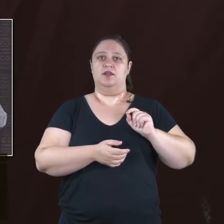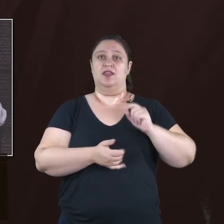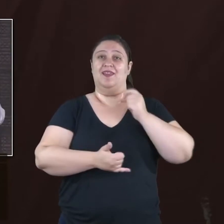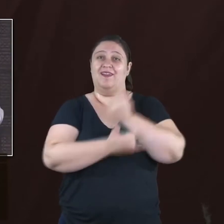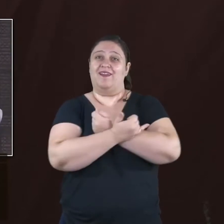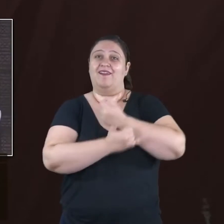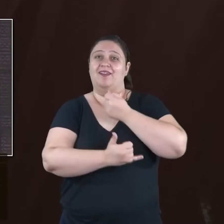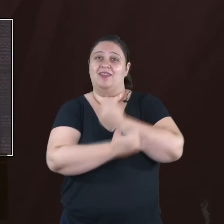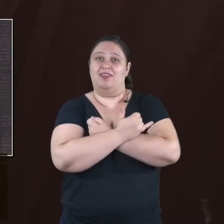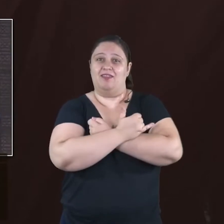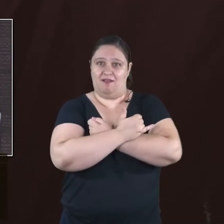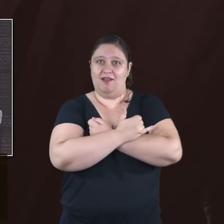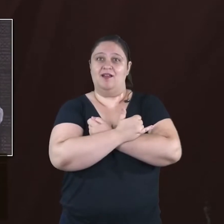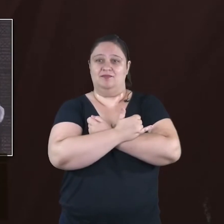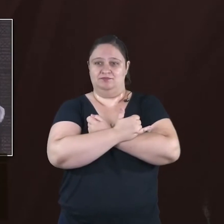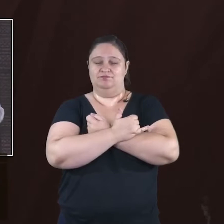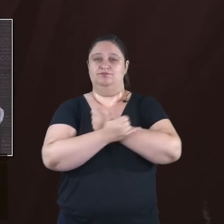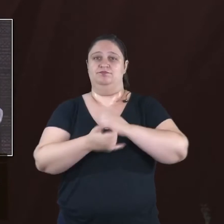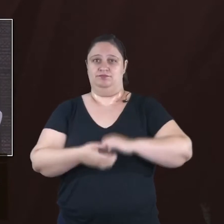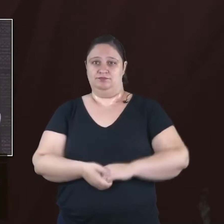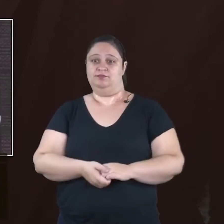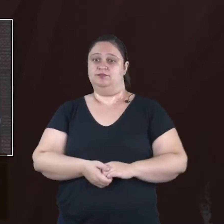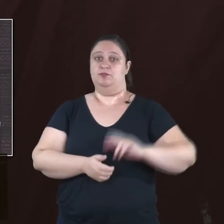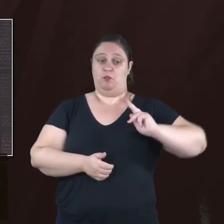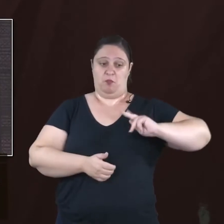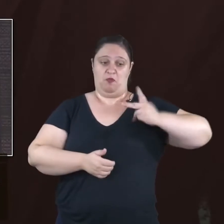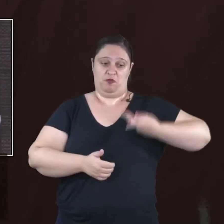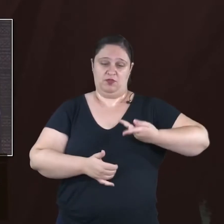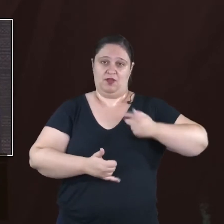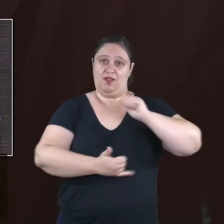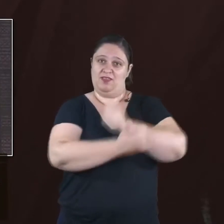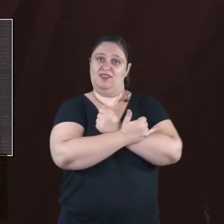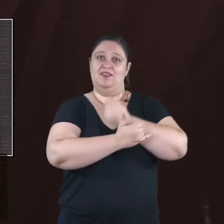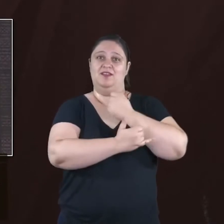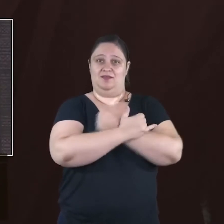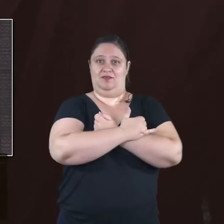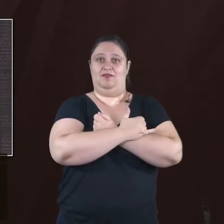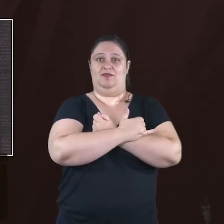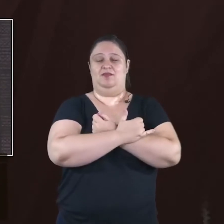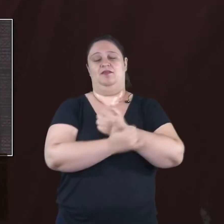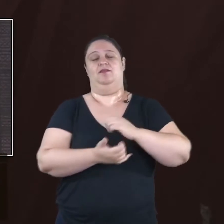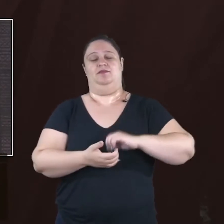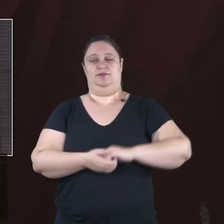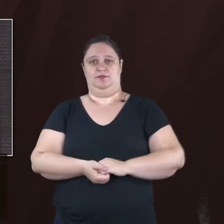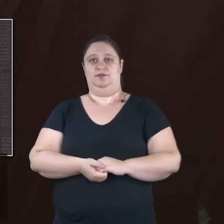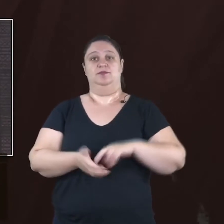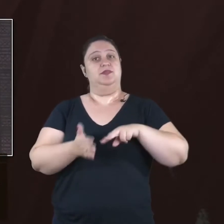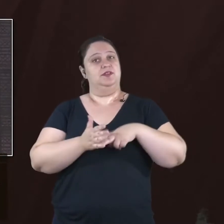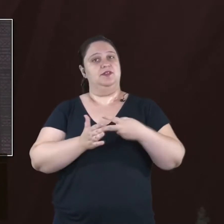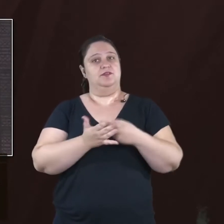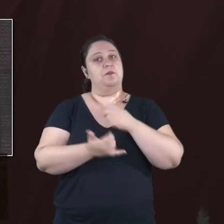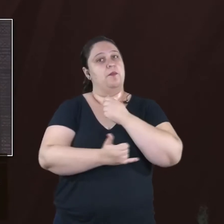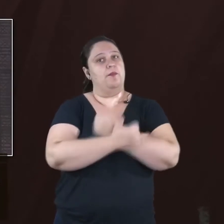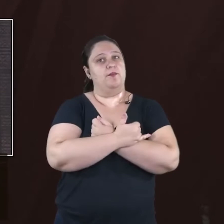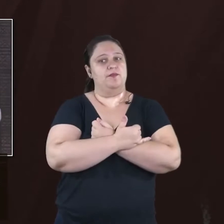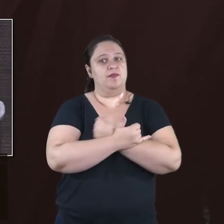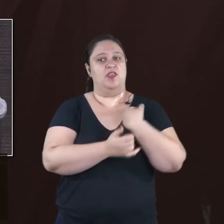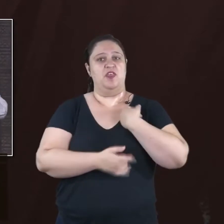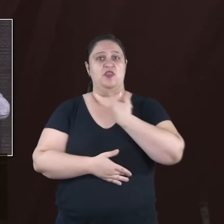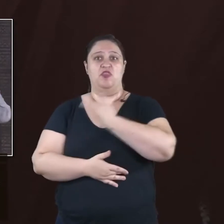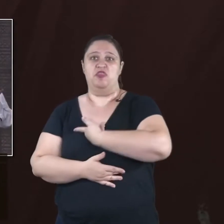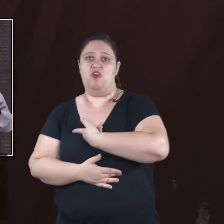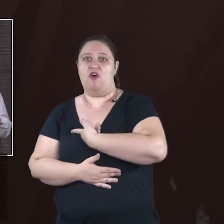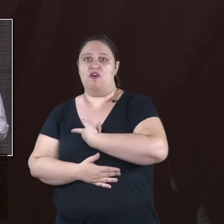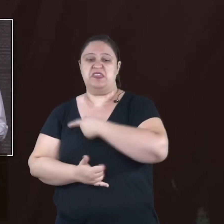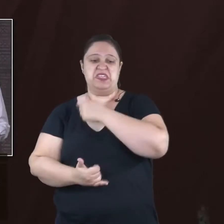de corromper, portanto adulterar, apanhar em armadilha. Nós não estamos aqui apanhando